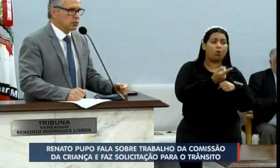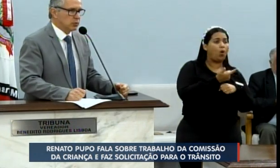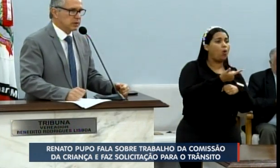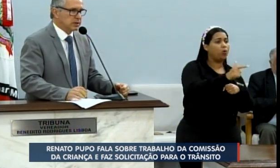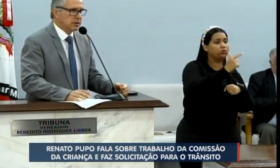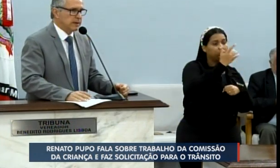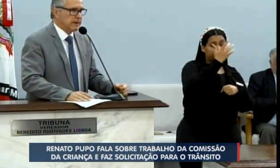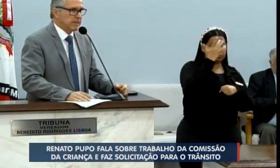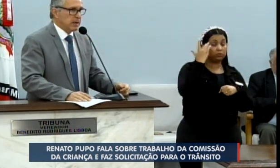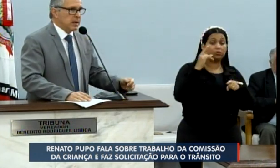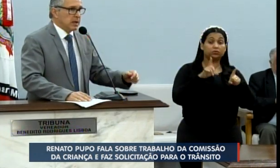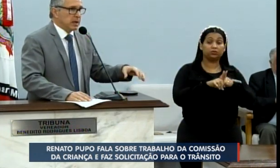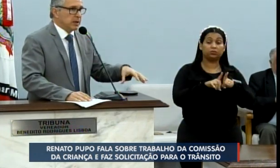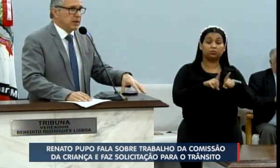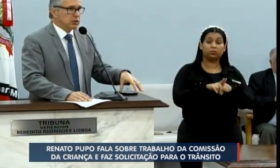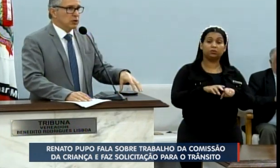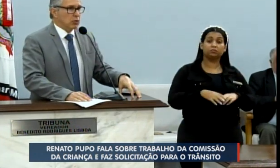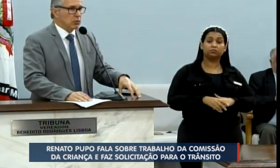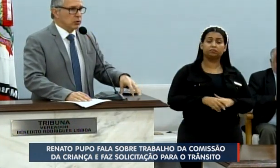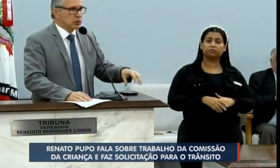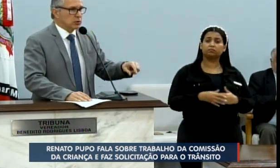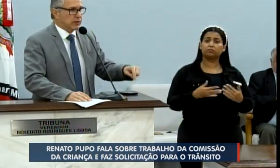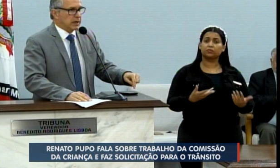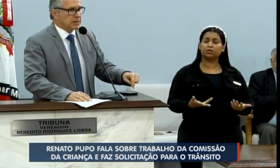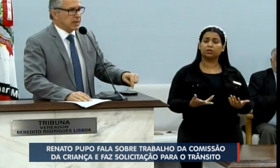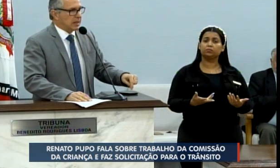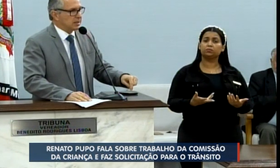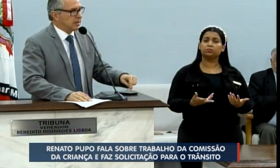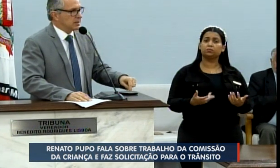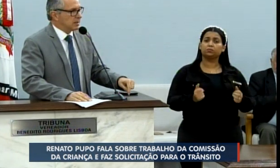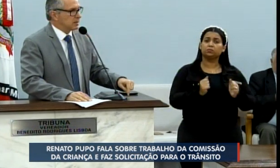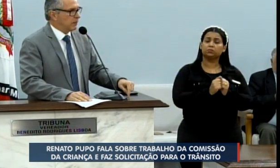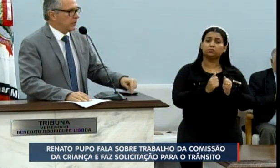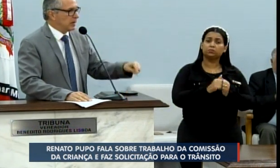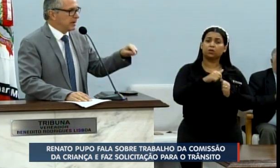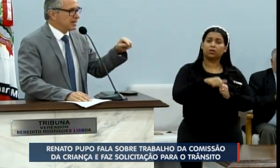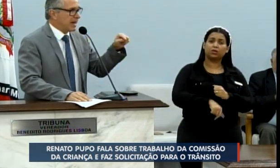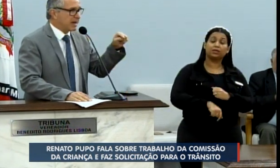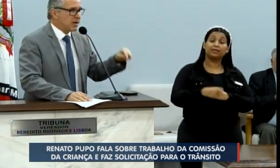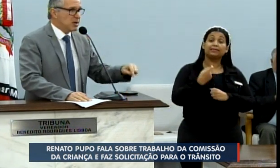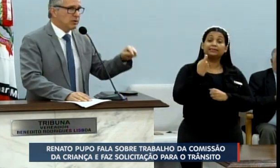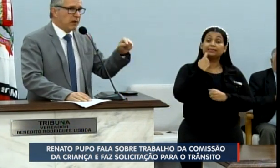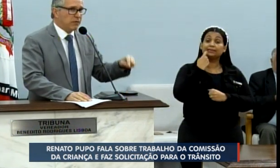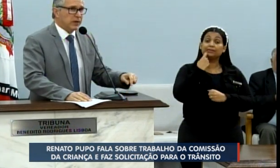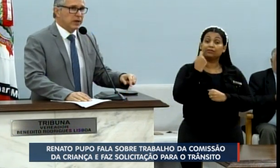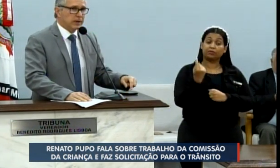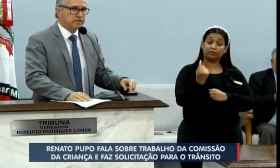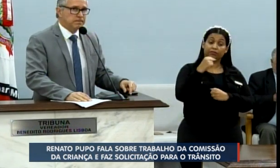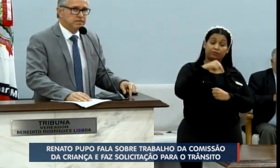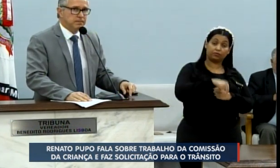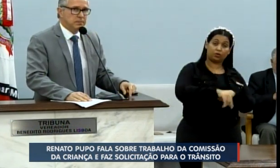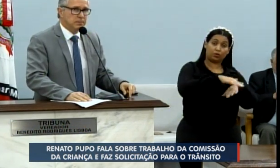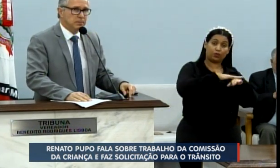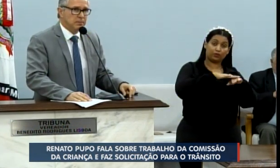outras pessoas e agendou conosco de vir a esta casa na sexta-feira. Mas na